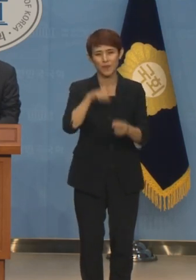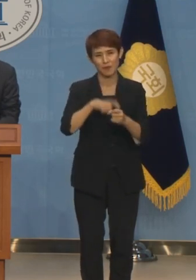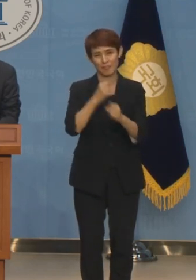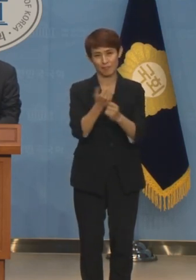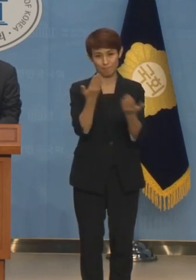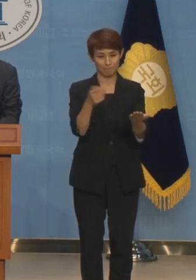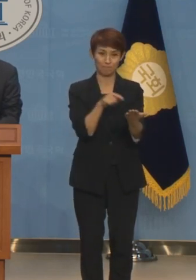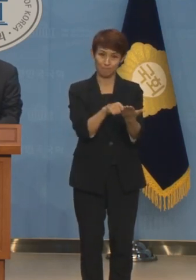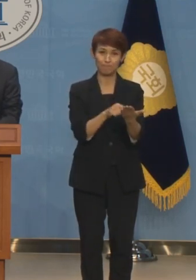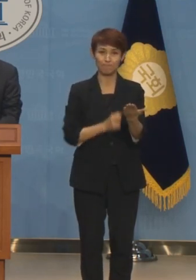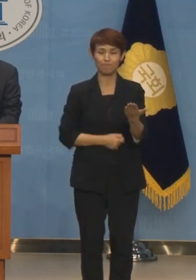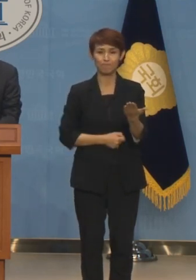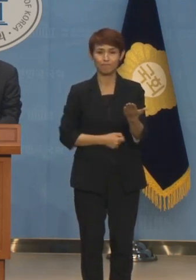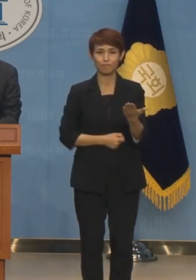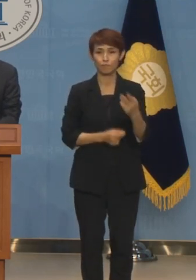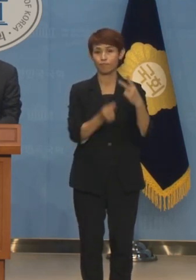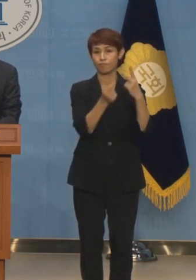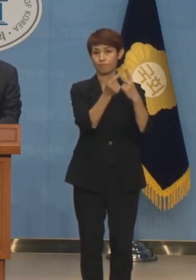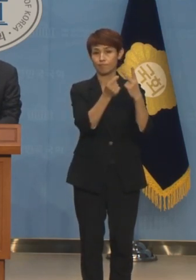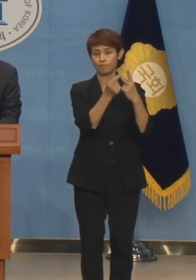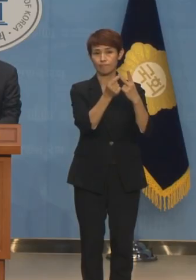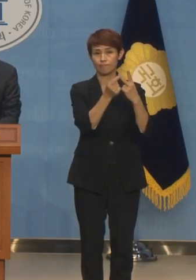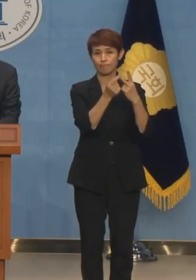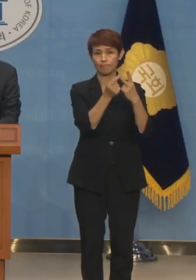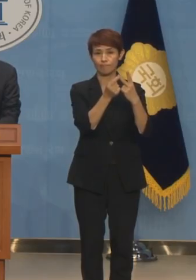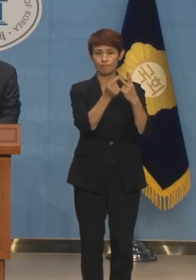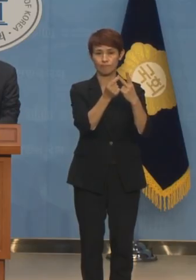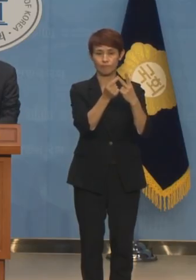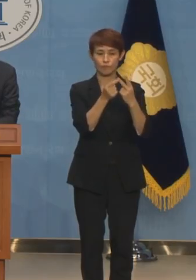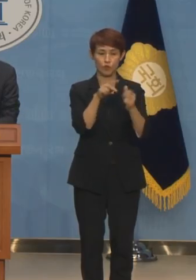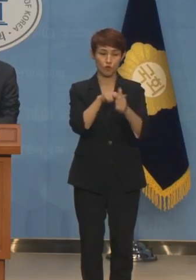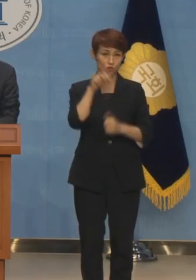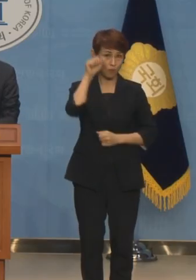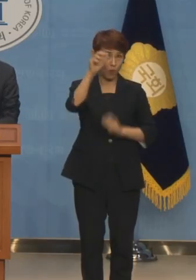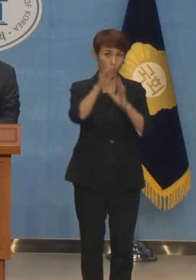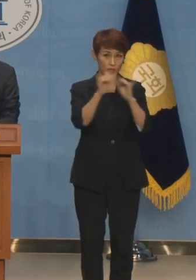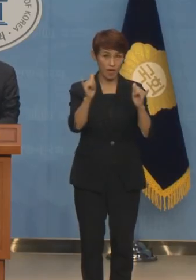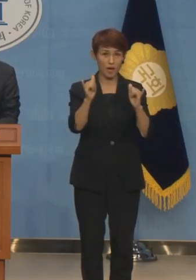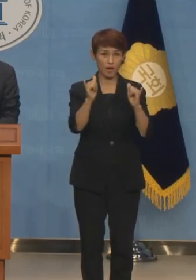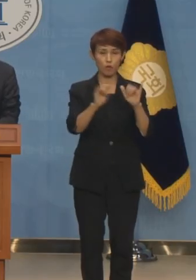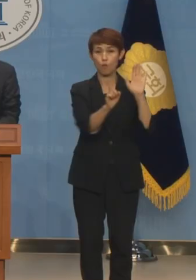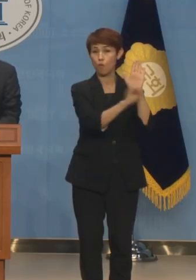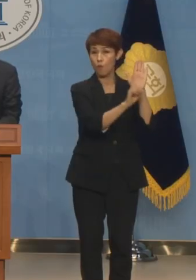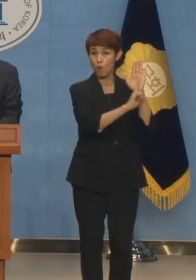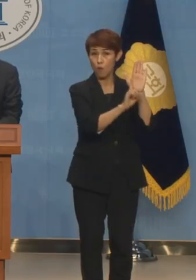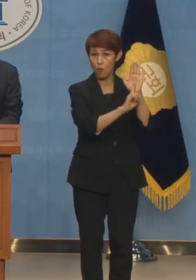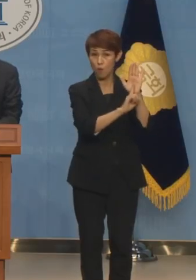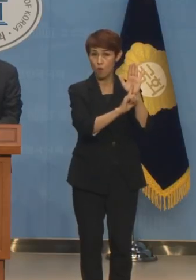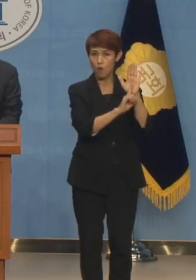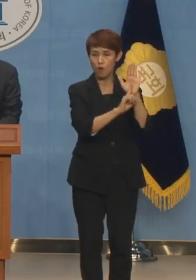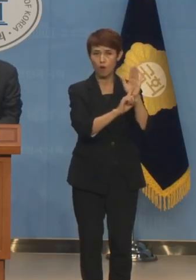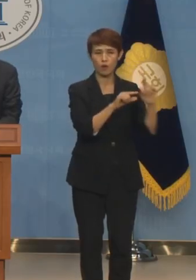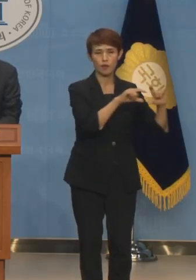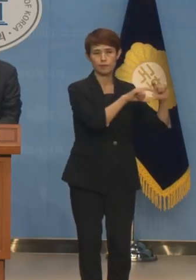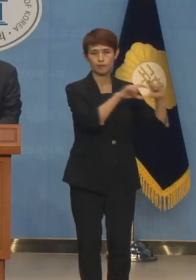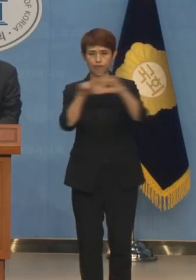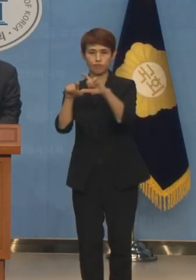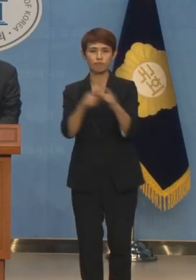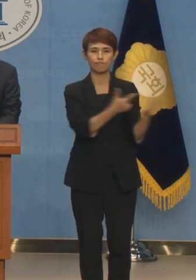했습니다. 둘째, 이 후보자들의 홍보 수단을 상향